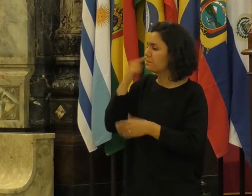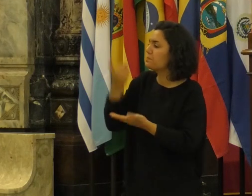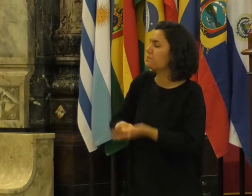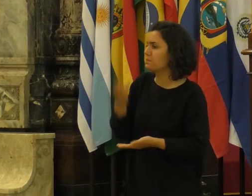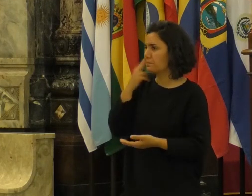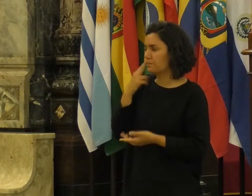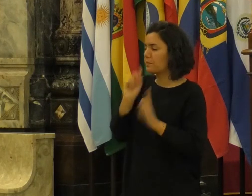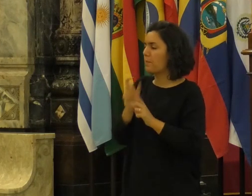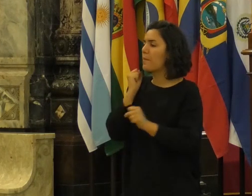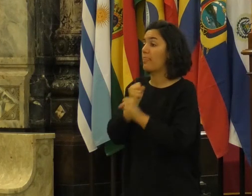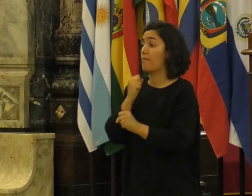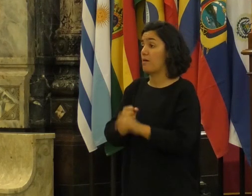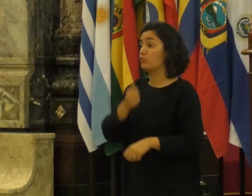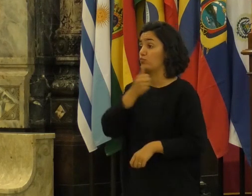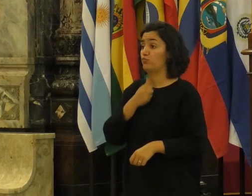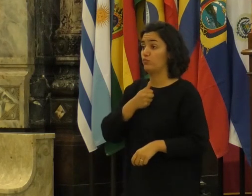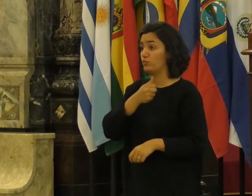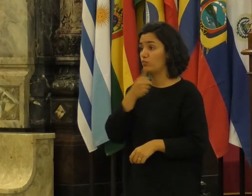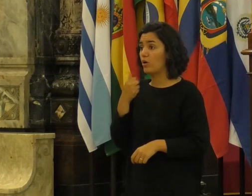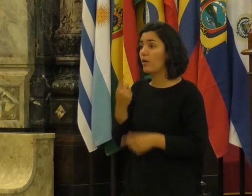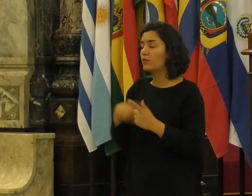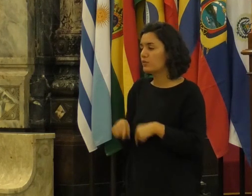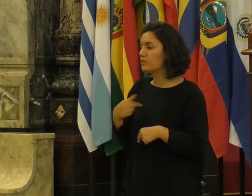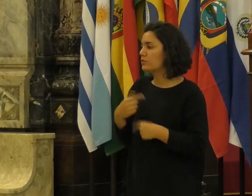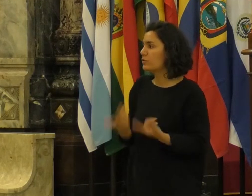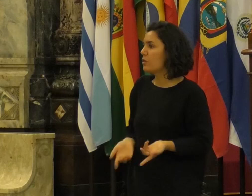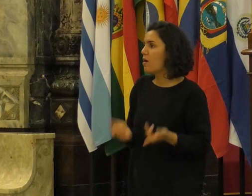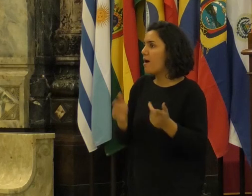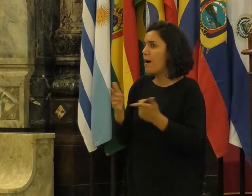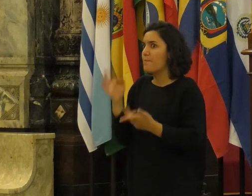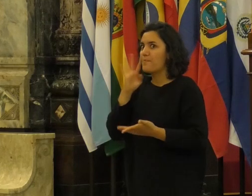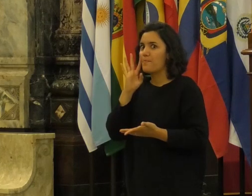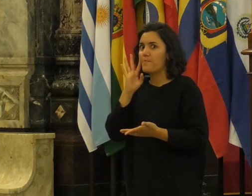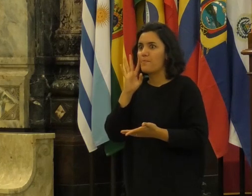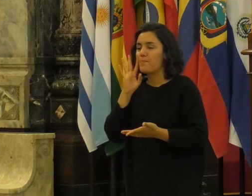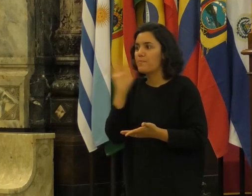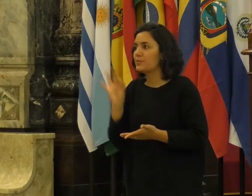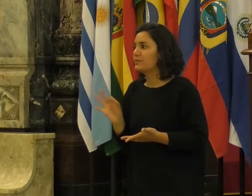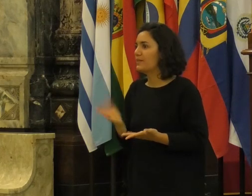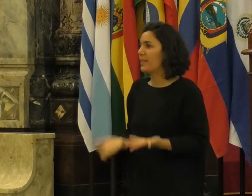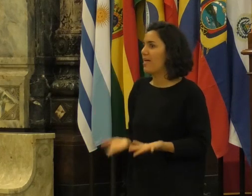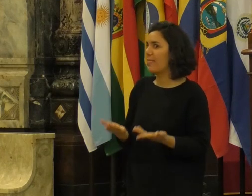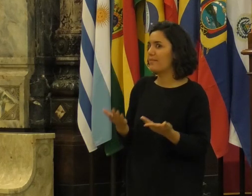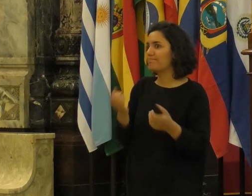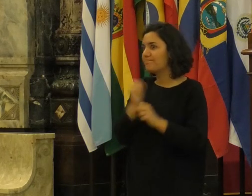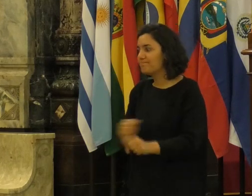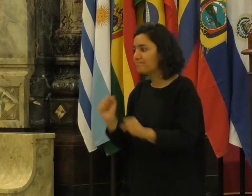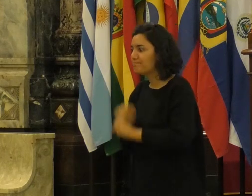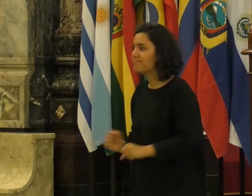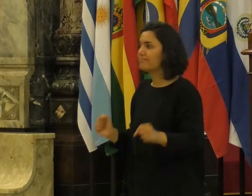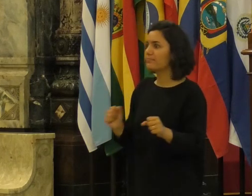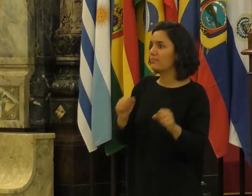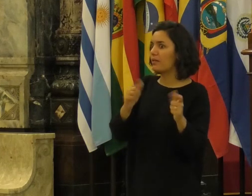trabajarlos. Pero hemos abordado todas las posibilidades. Eso lleva intencionalidad. Bien, quiero